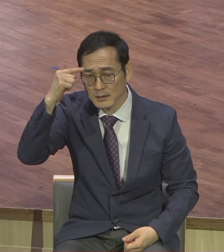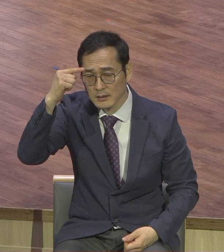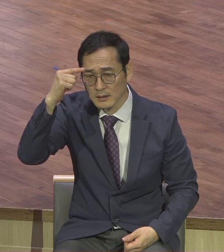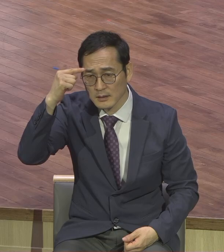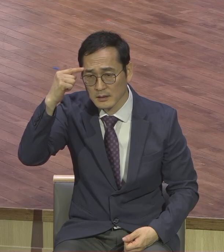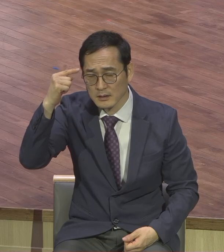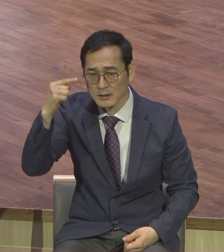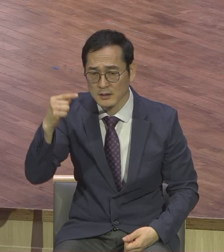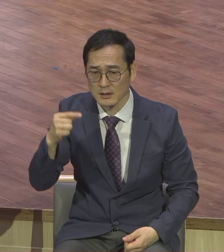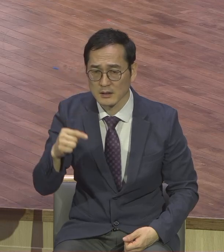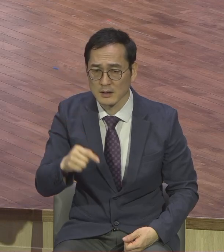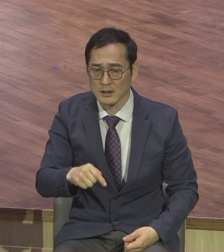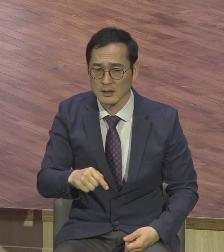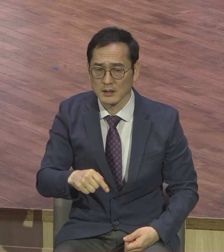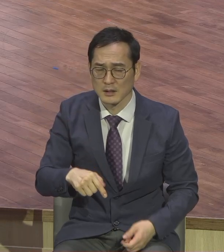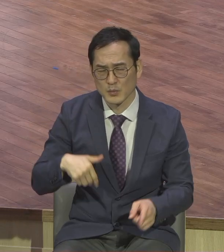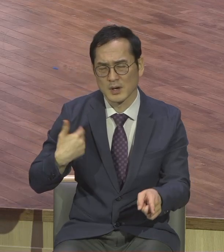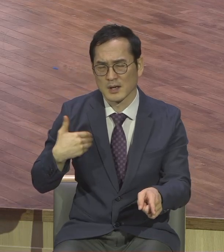기도입니다, 기도.